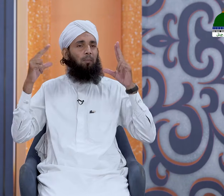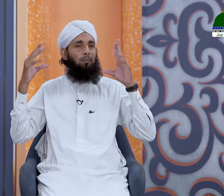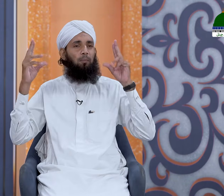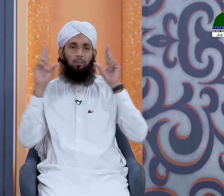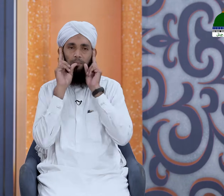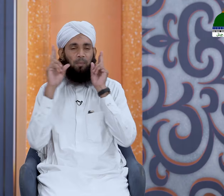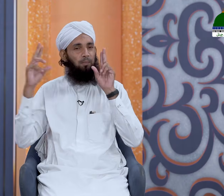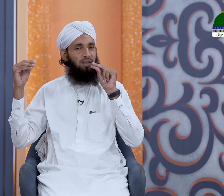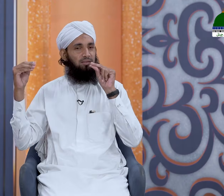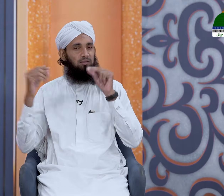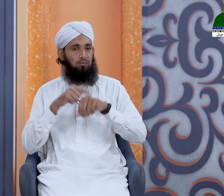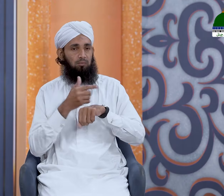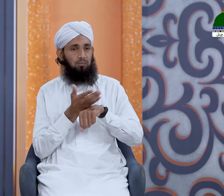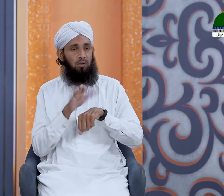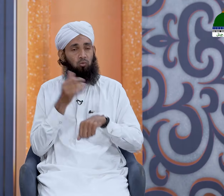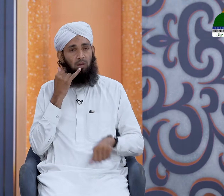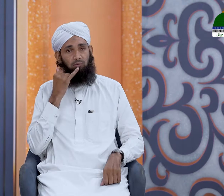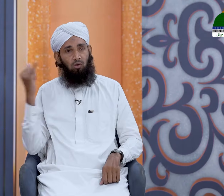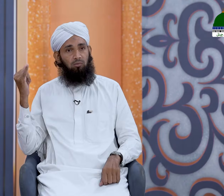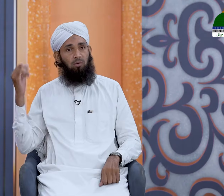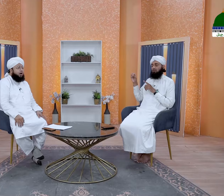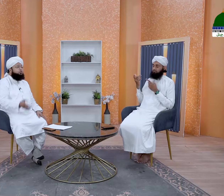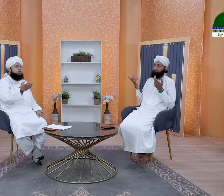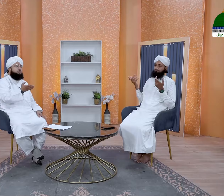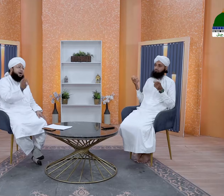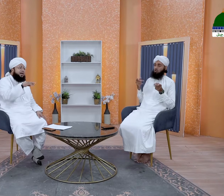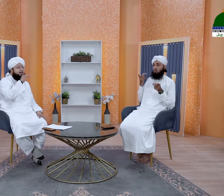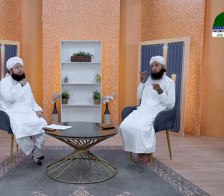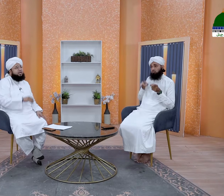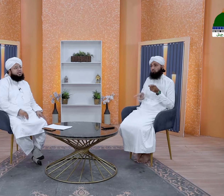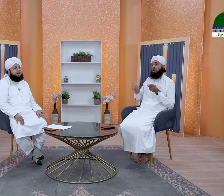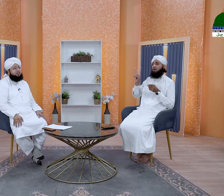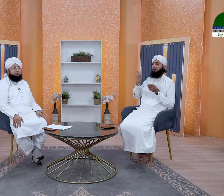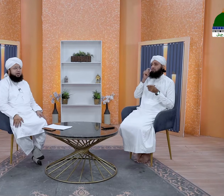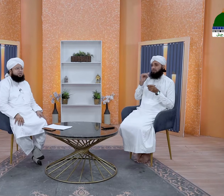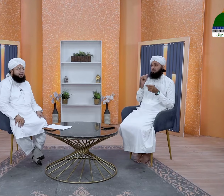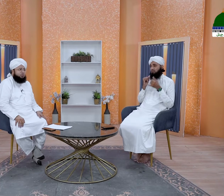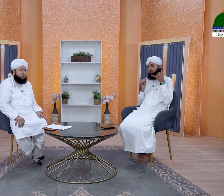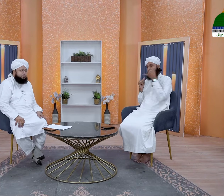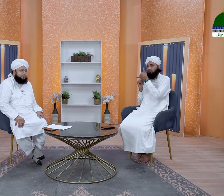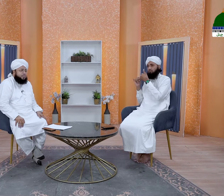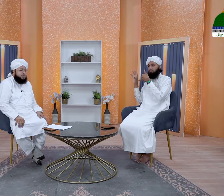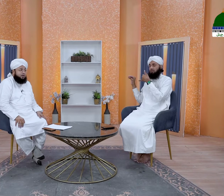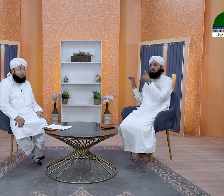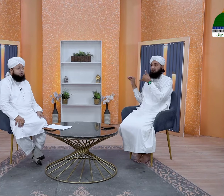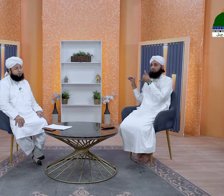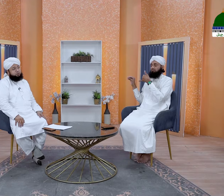جب دوبارہ فون کیا تو موبائل فون بند تھا۔ اب اس نے دوبارہ رابطہ کیا تو رابطہ نہ ہوا۔ اب وہ سوچنے